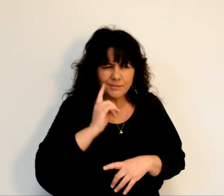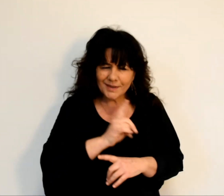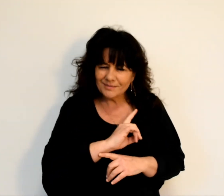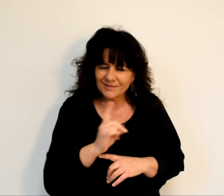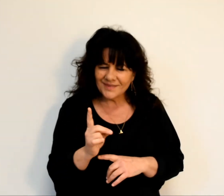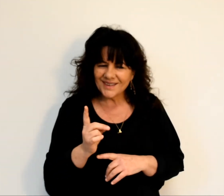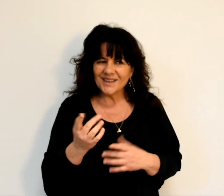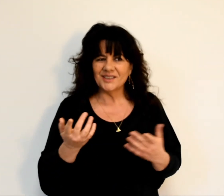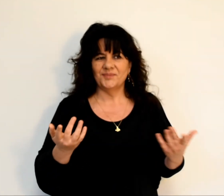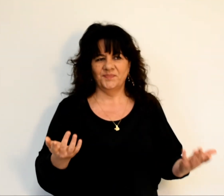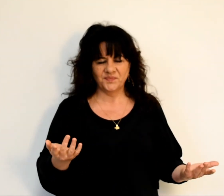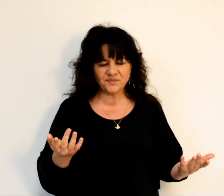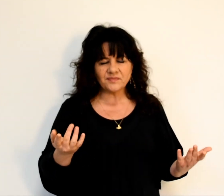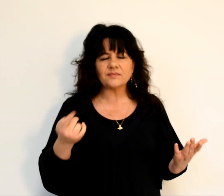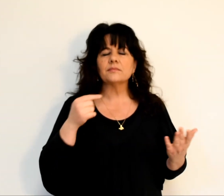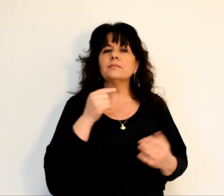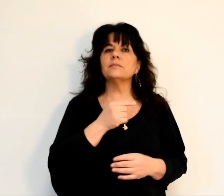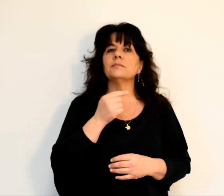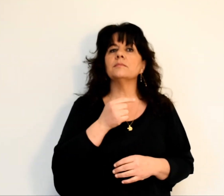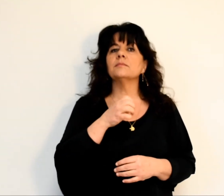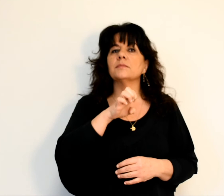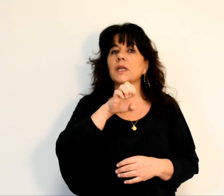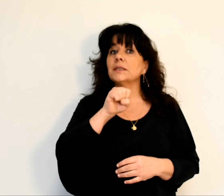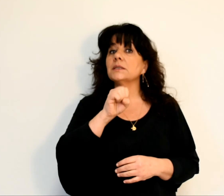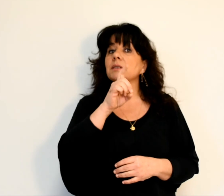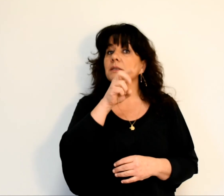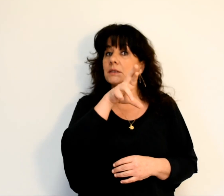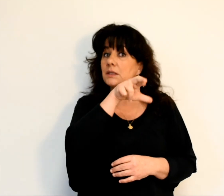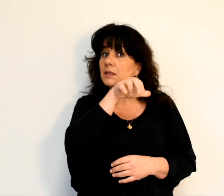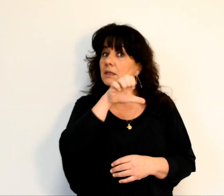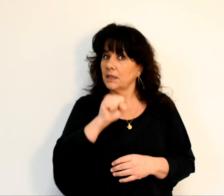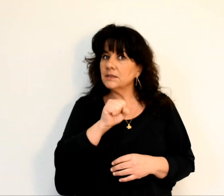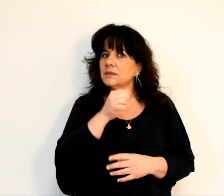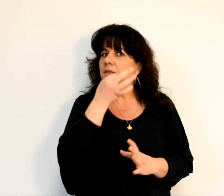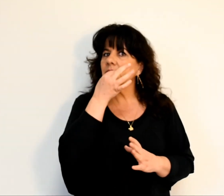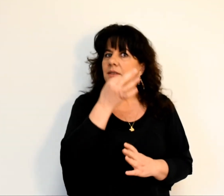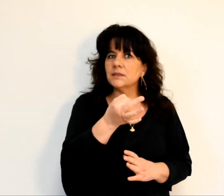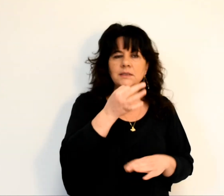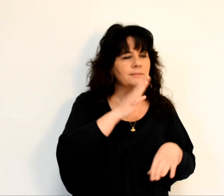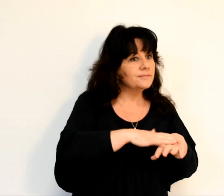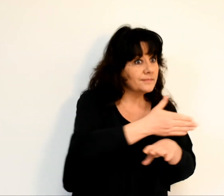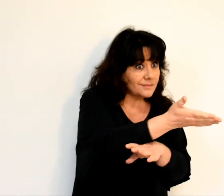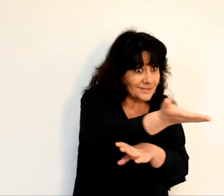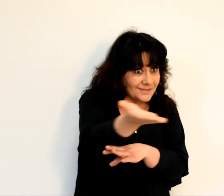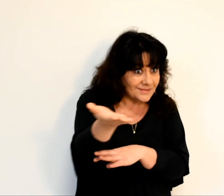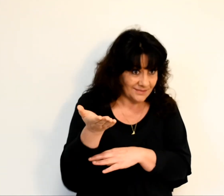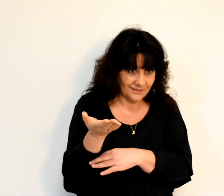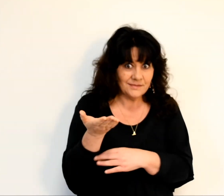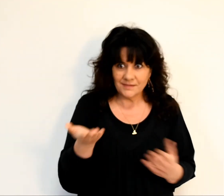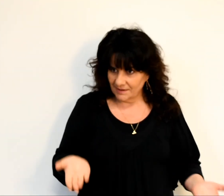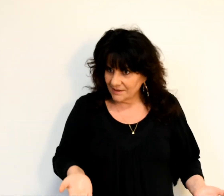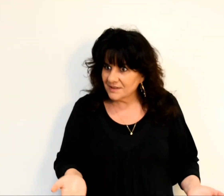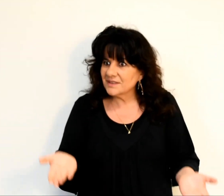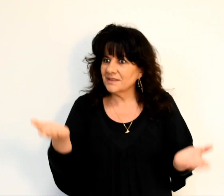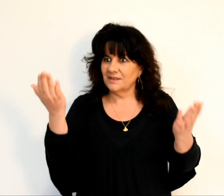Esdras leur dit encore : « Allez, mangez des viandes